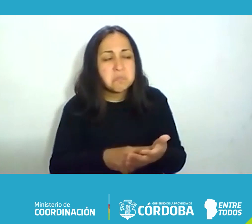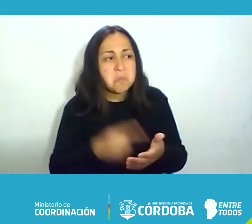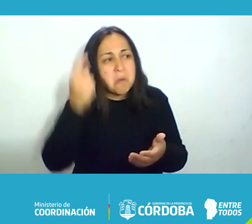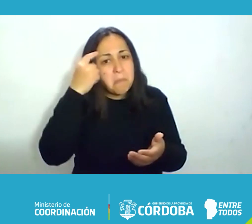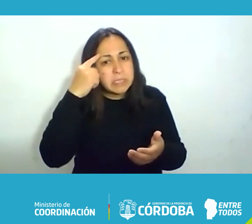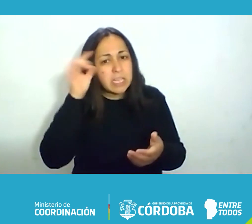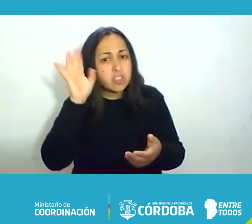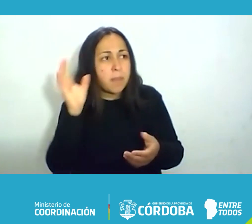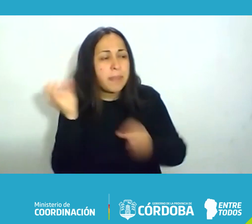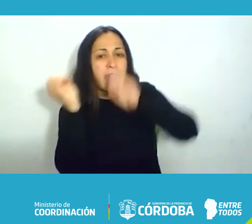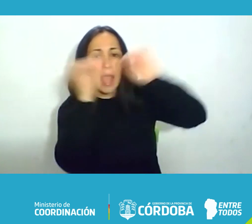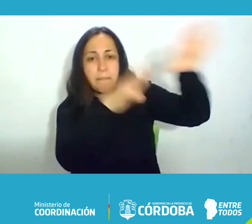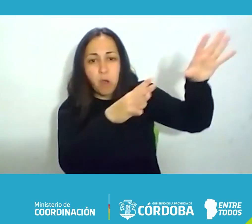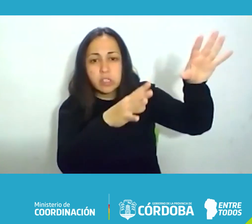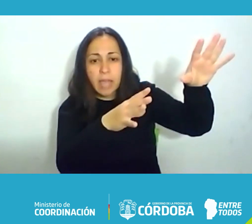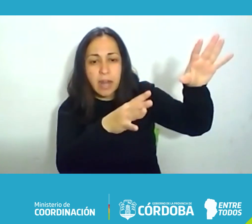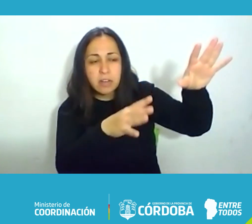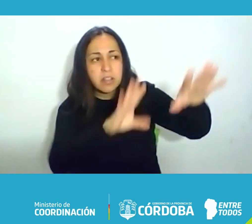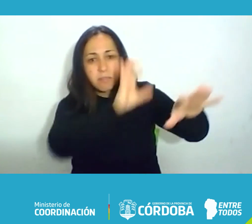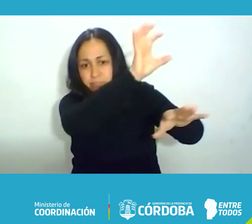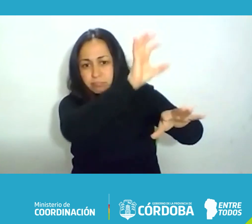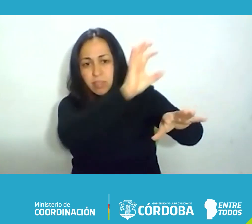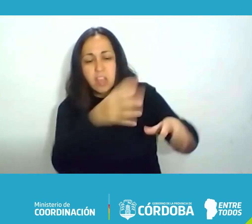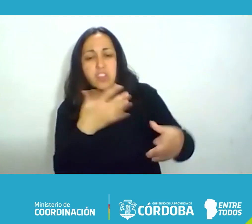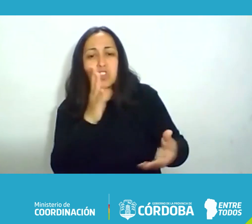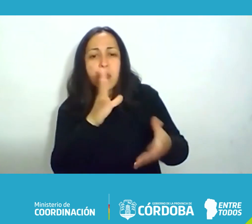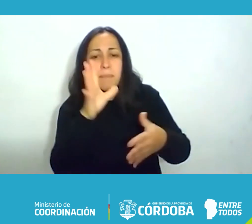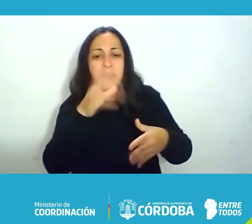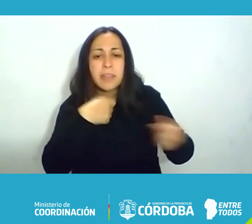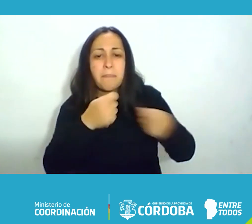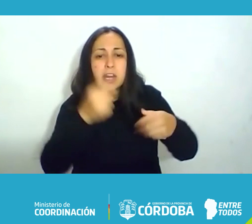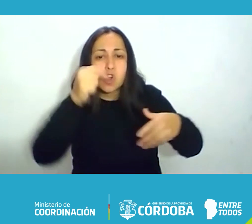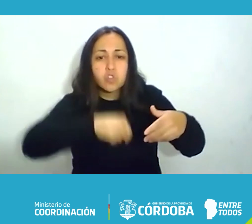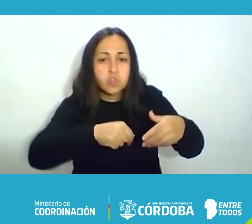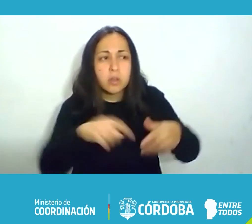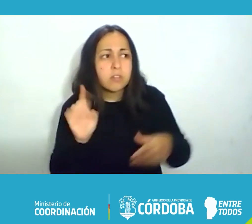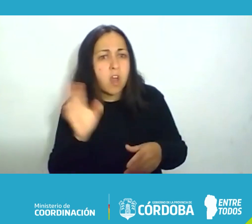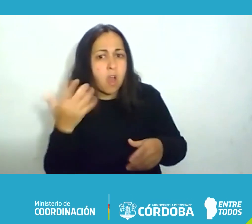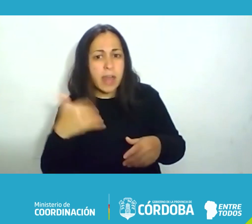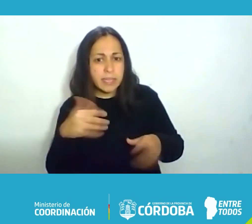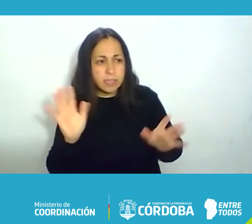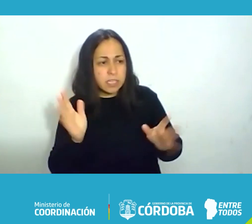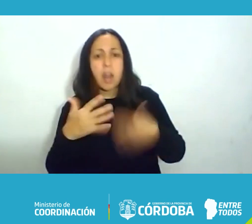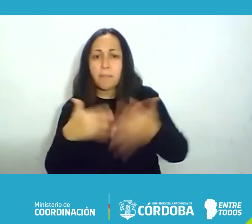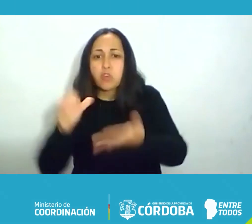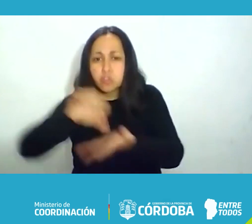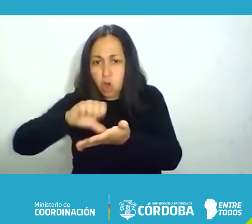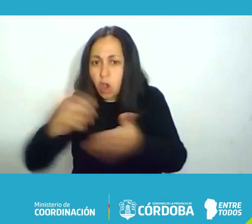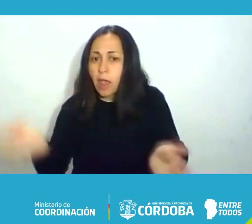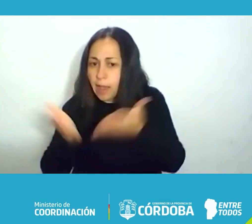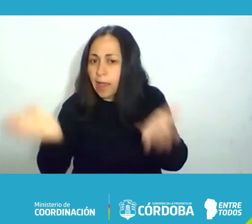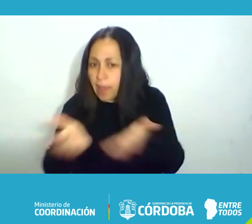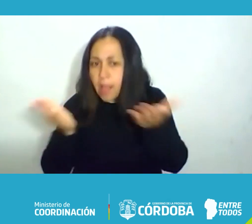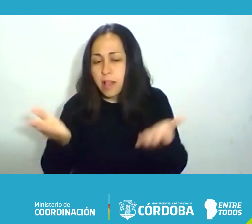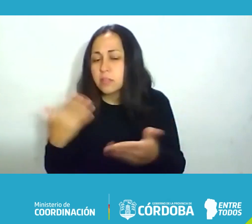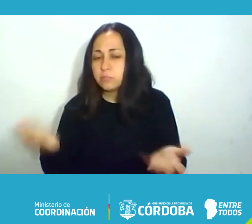está pensando en exportar al exterior, el proyecto es del Mercosur y no solo de la Argentina. Expresa que la alternativa sería promover producción local, reduciendo la